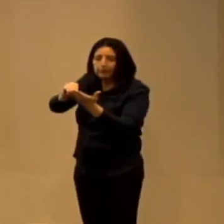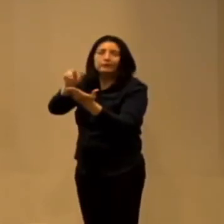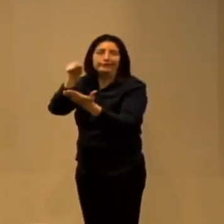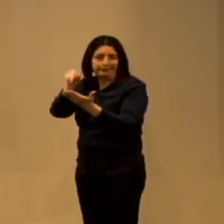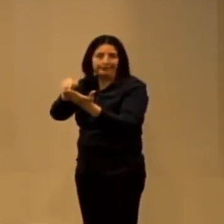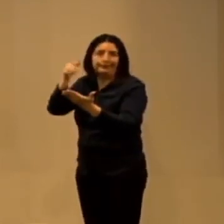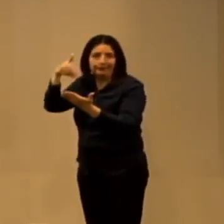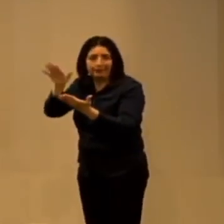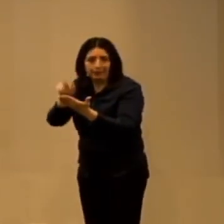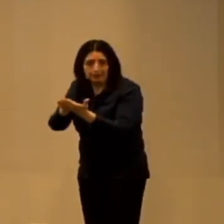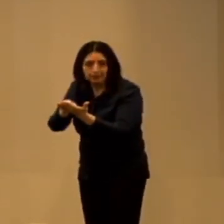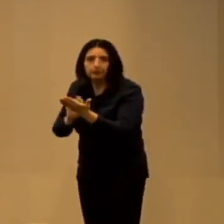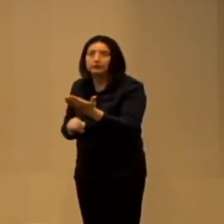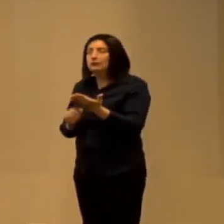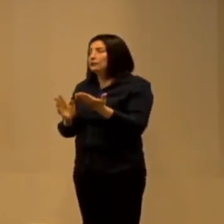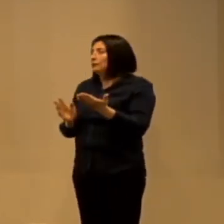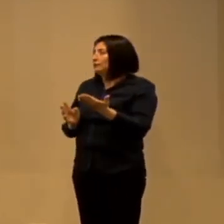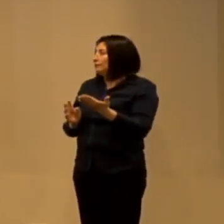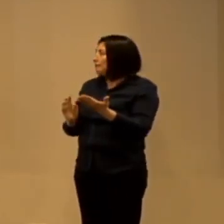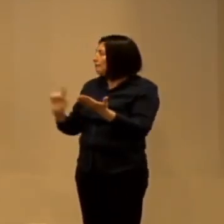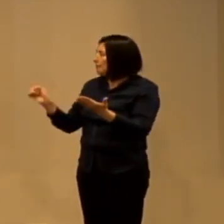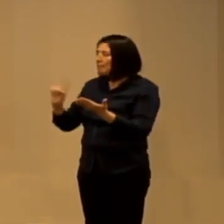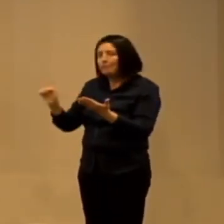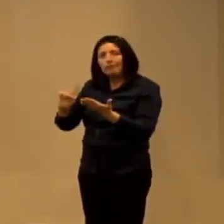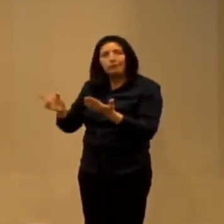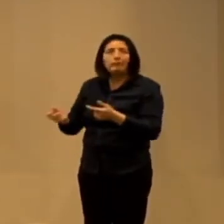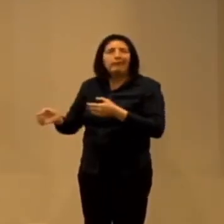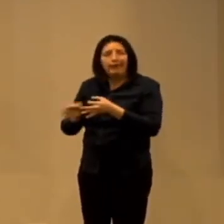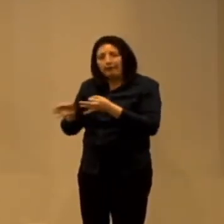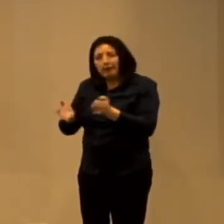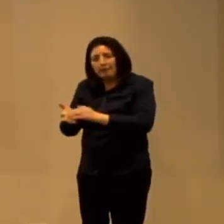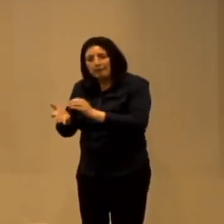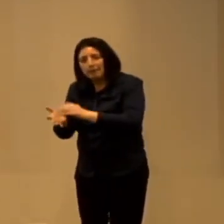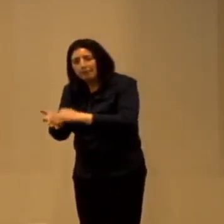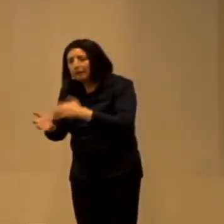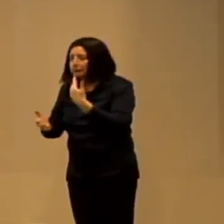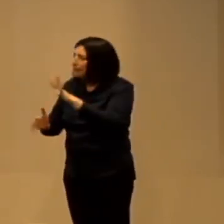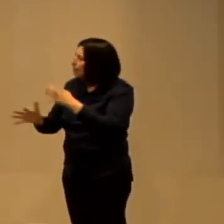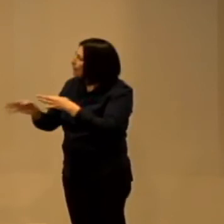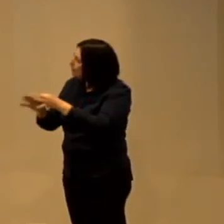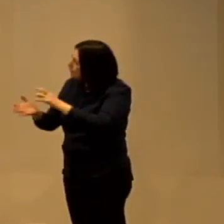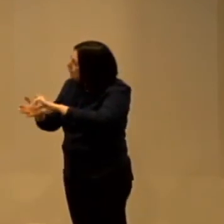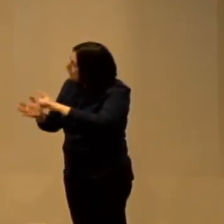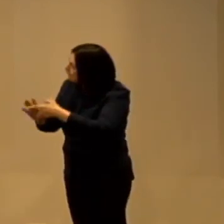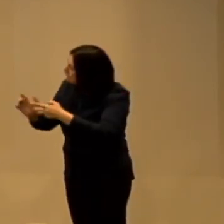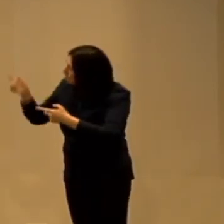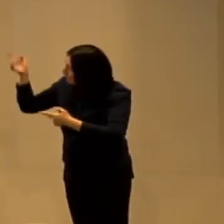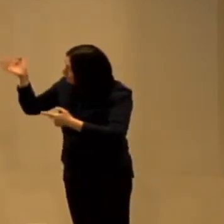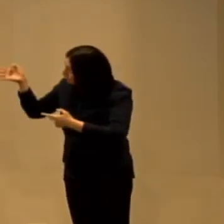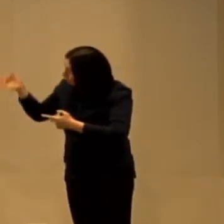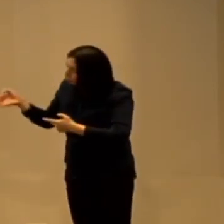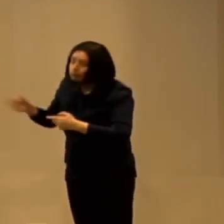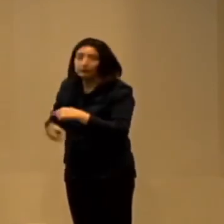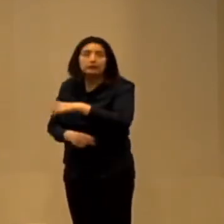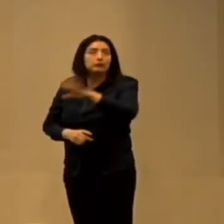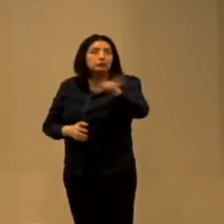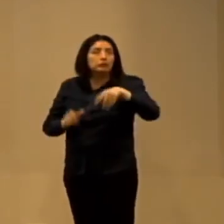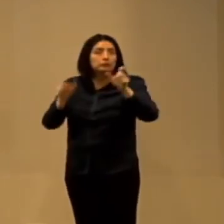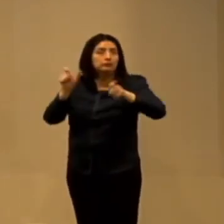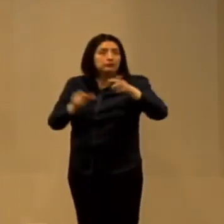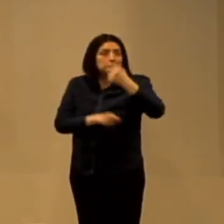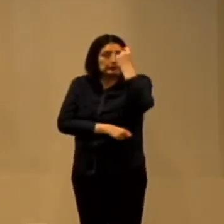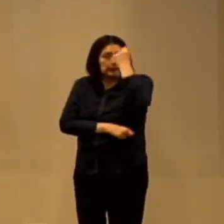conceptos. Y por lo tanto, no voy a insistir, pero aquí están las definiciones que están muy claras para que todos nos entendamos. Y